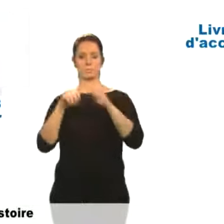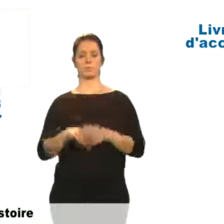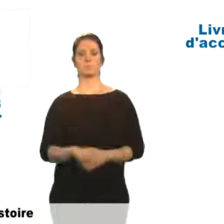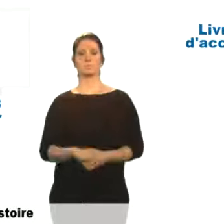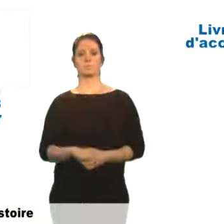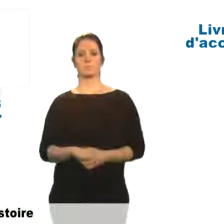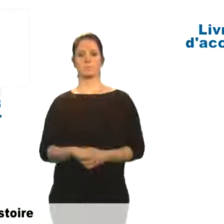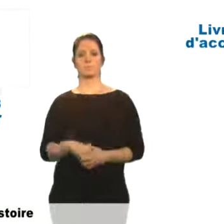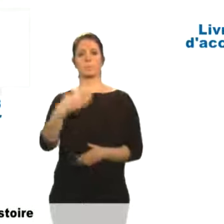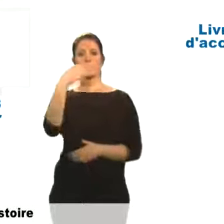Mazarin à Ferrette,